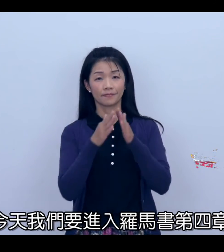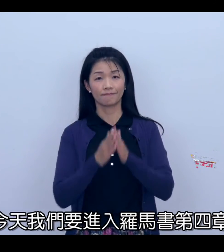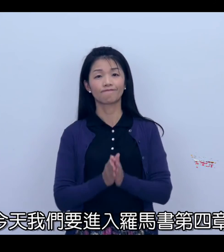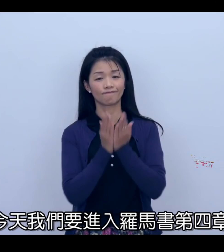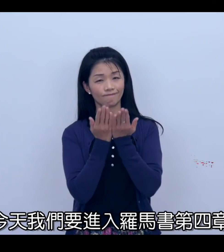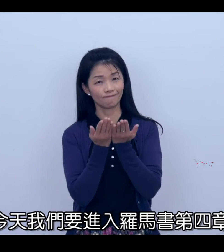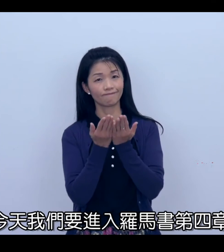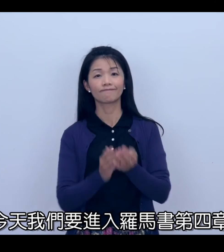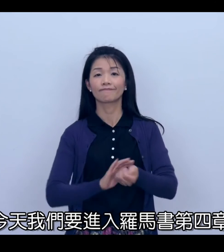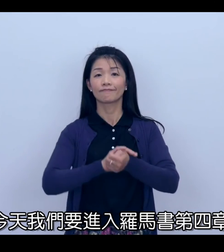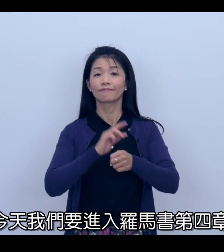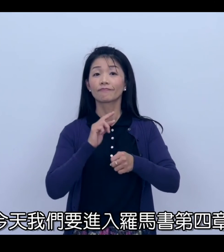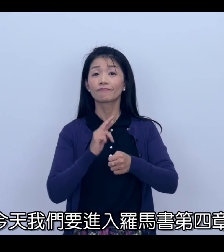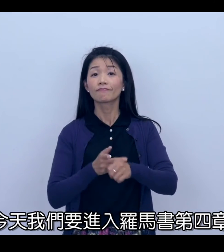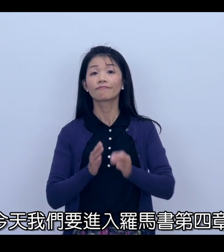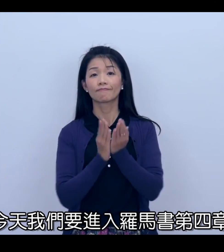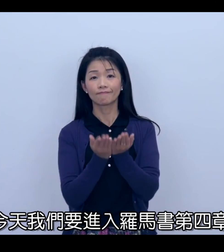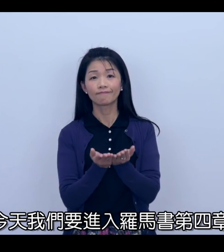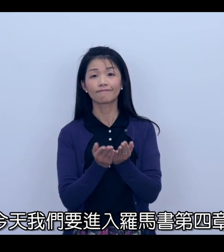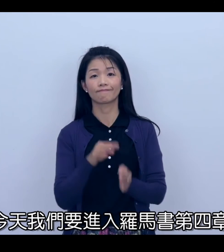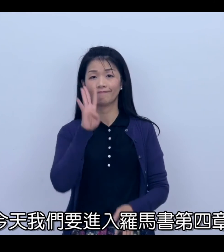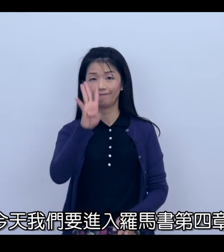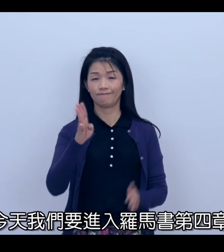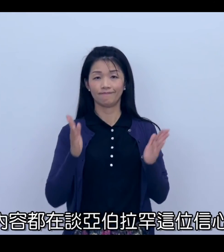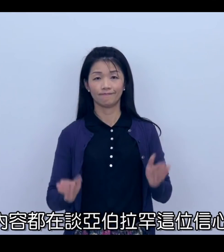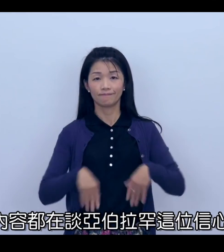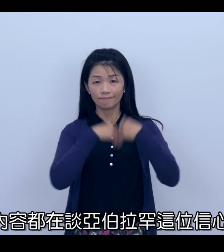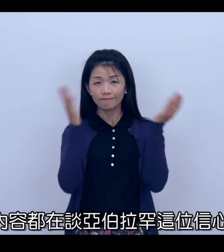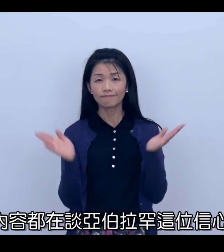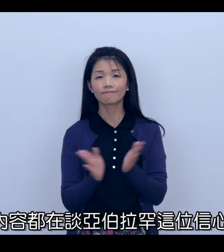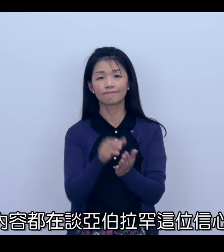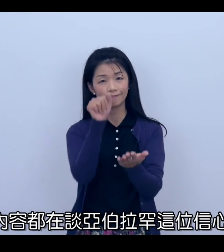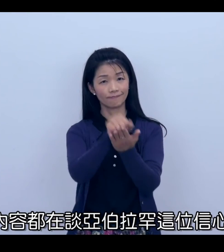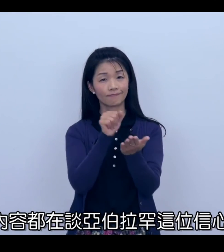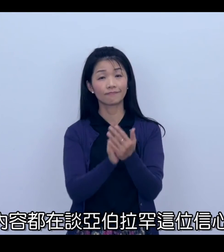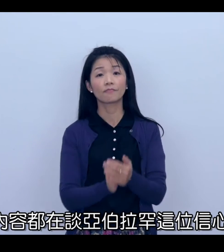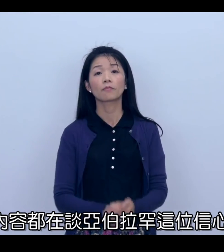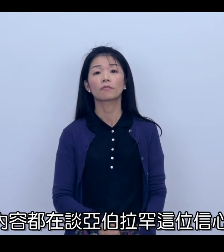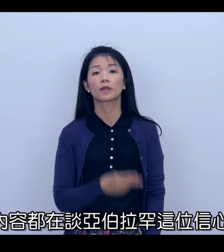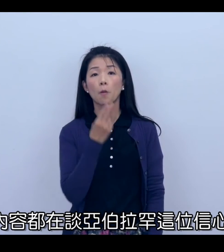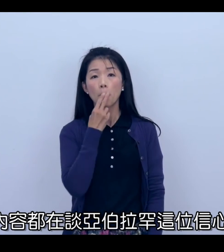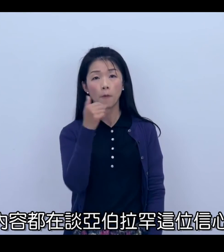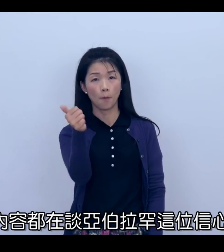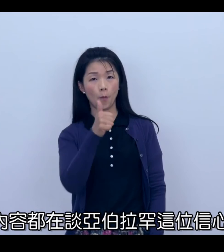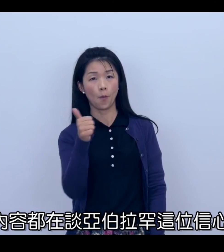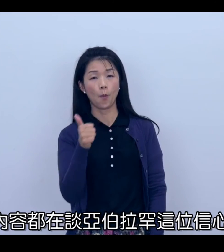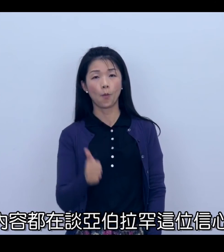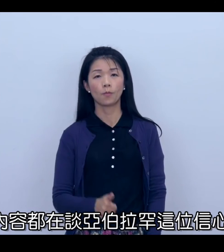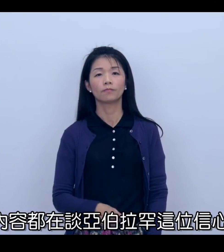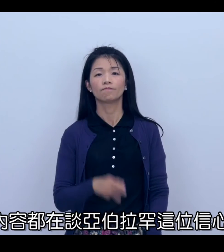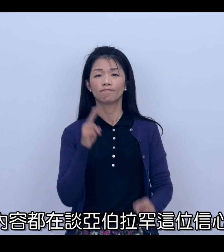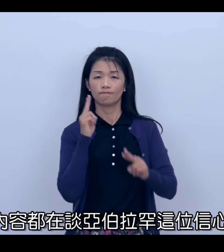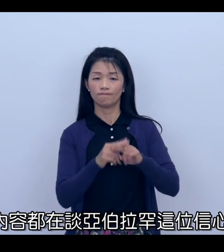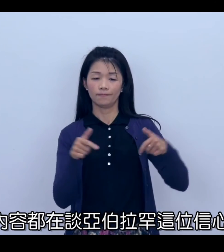要进入罗马书第四章，整章内容都在谈亚伯拉罕这位信心之